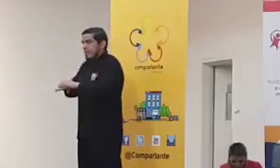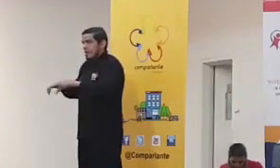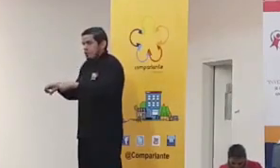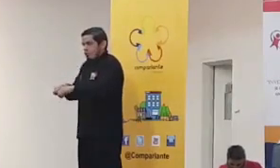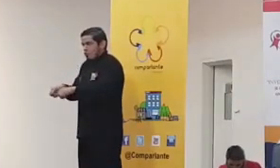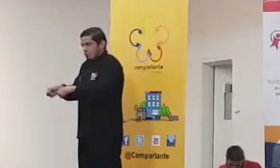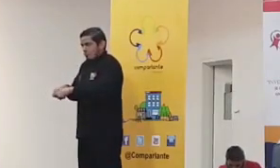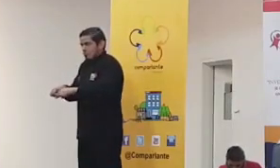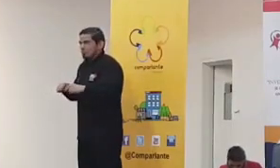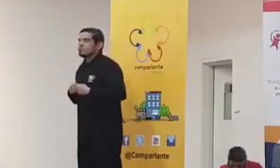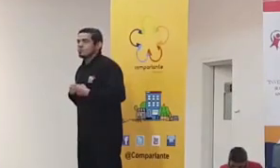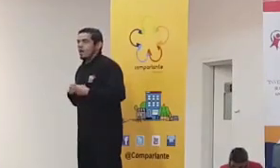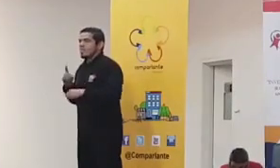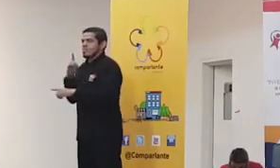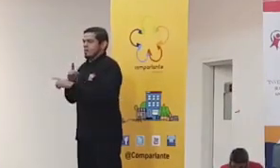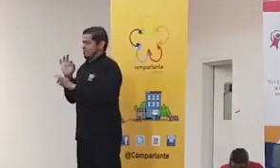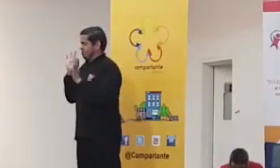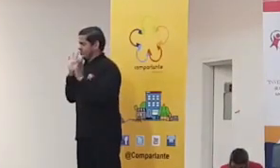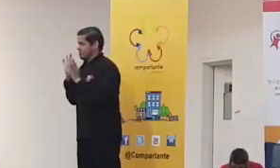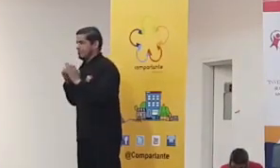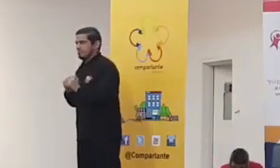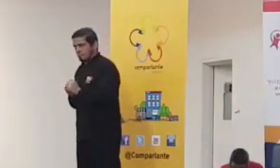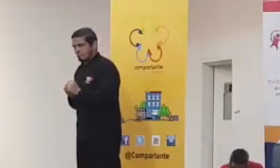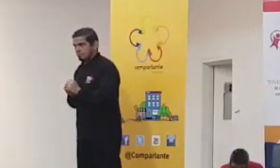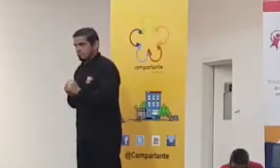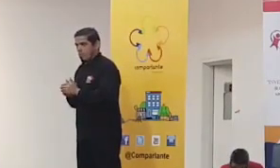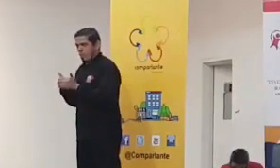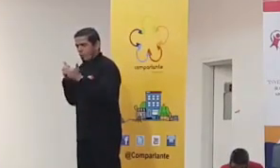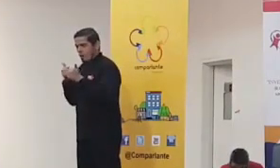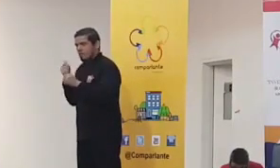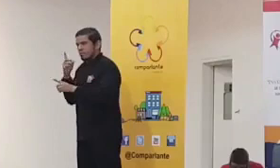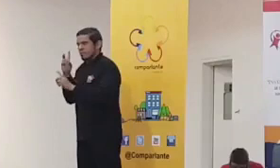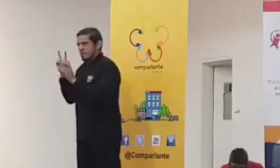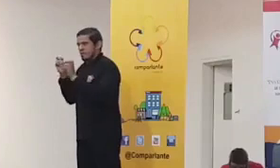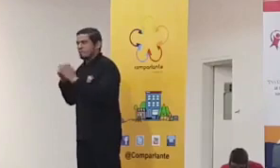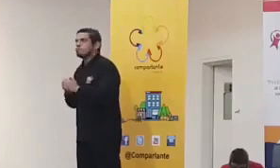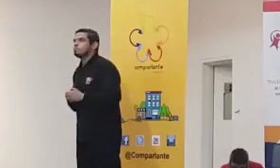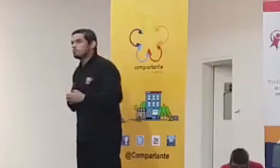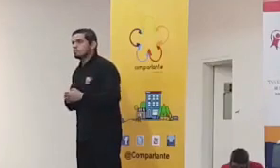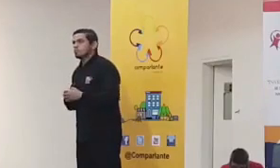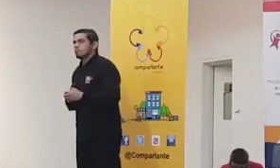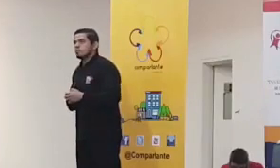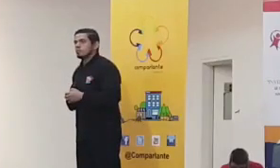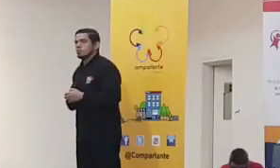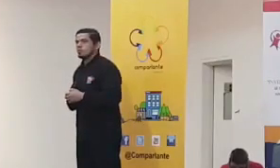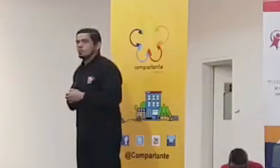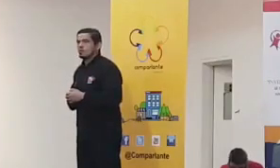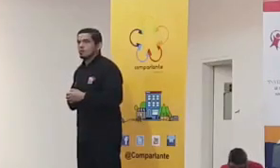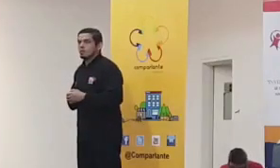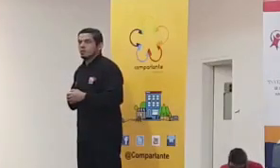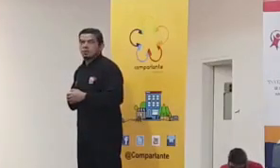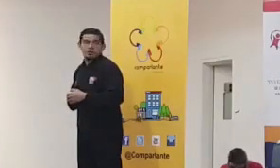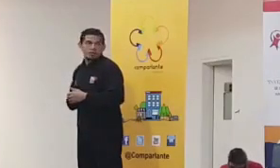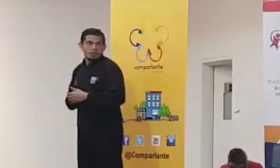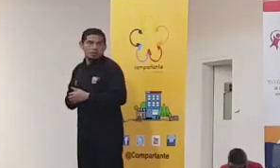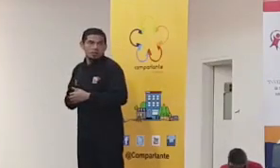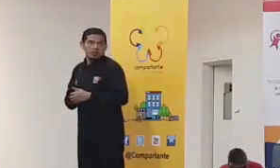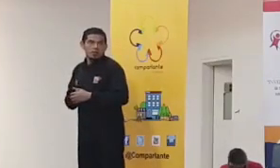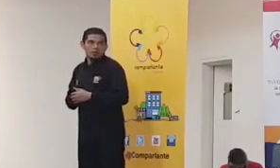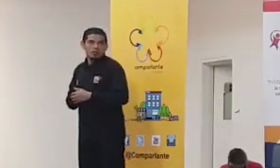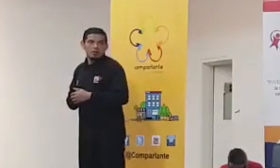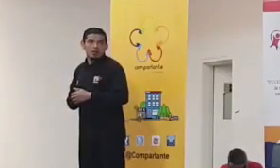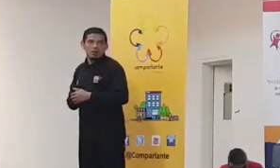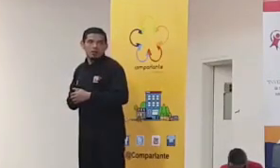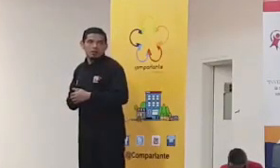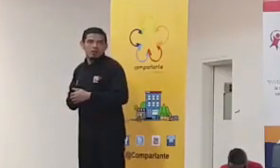Me tocó el tema de discapacidad, como debía ser. Y le dices, por favor, camina, y